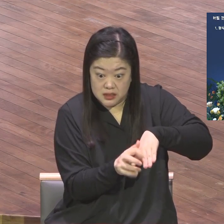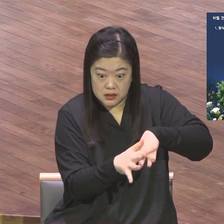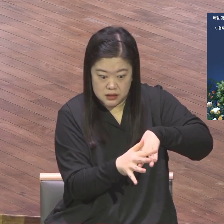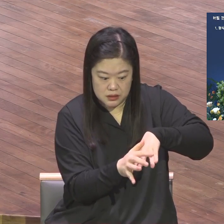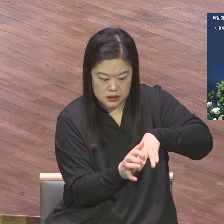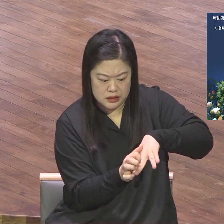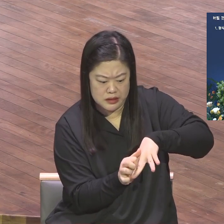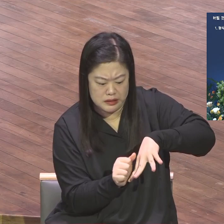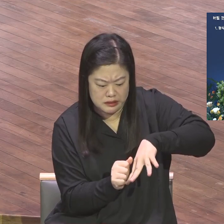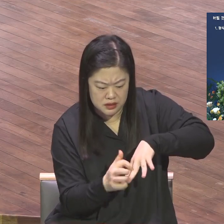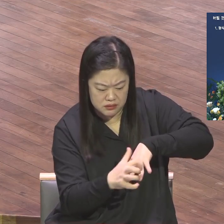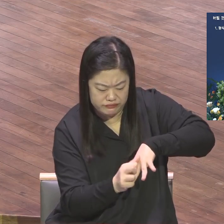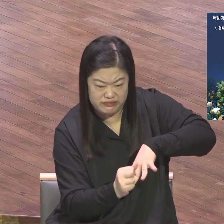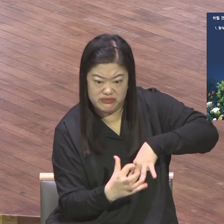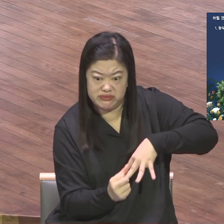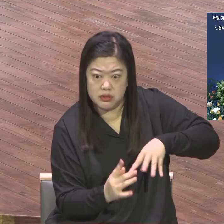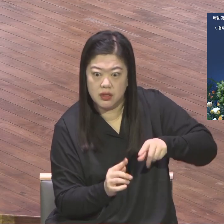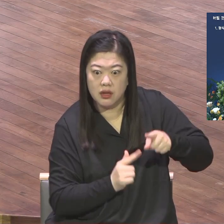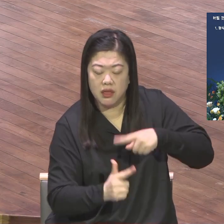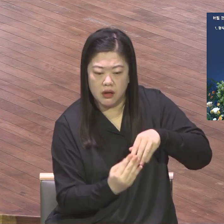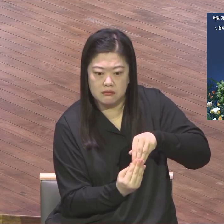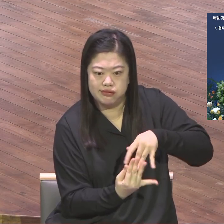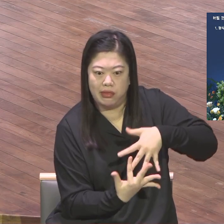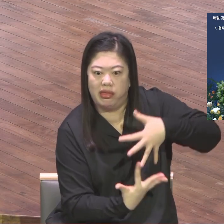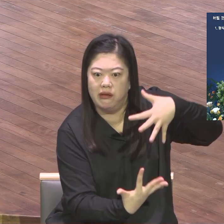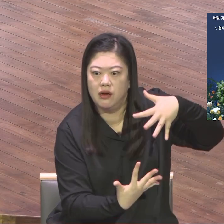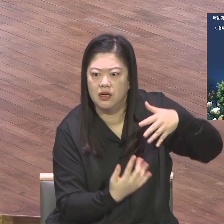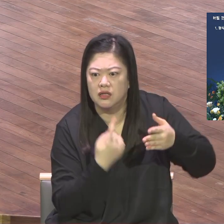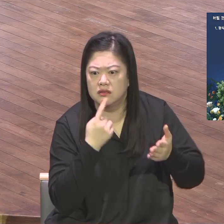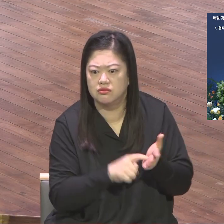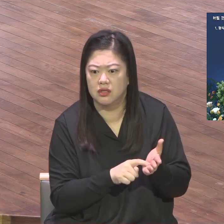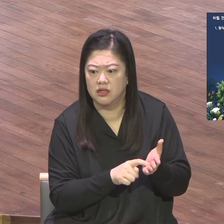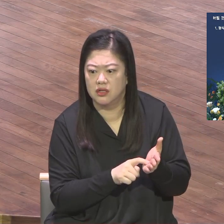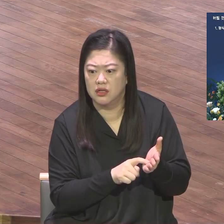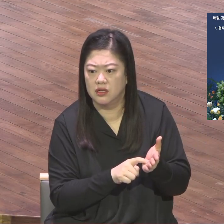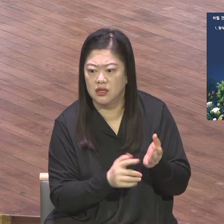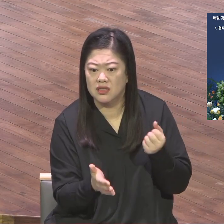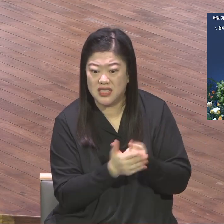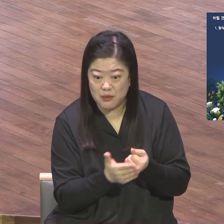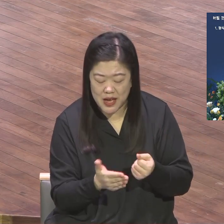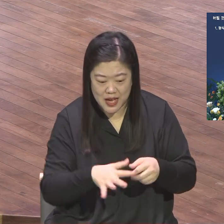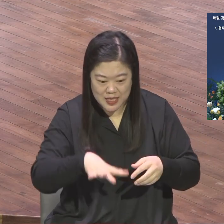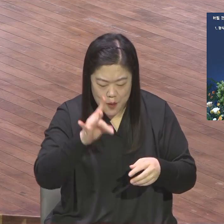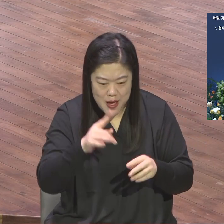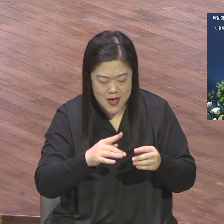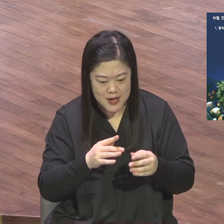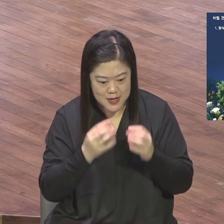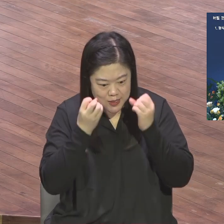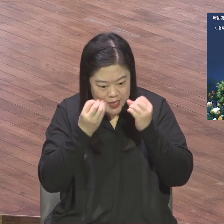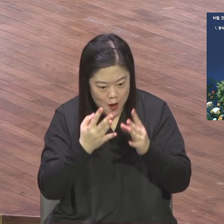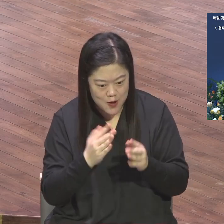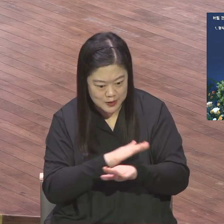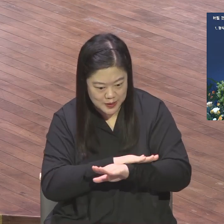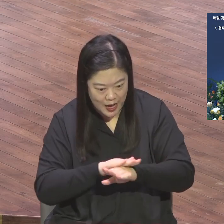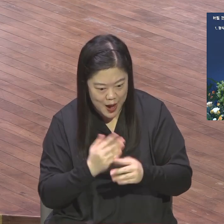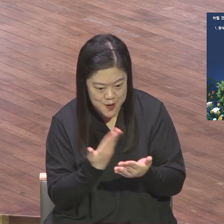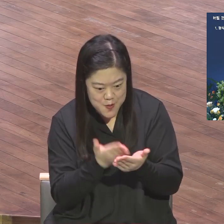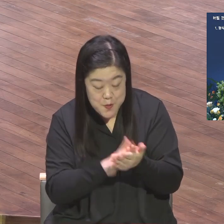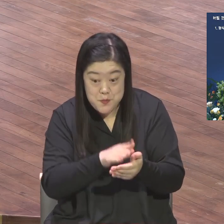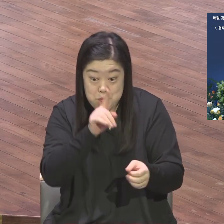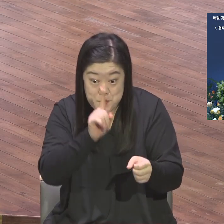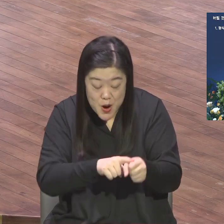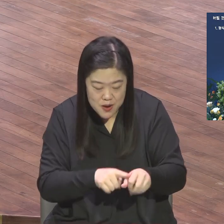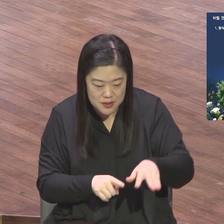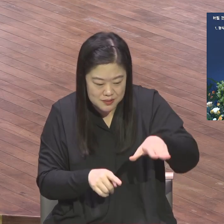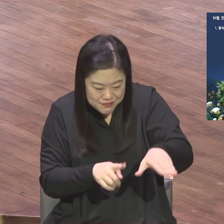되죠. 이렇게 되면 오히려 낡은 옷이 더 찢어지게 된다. 여기서